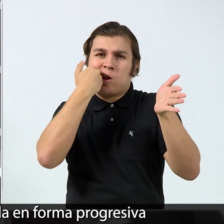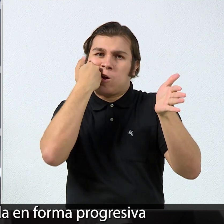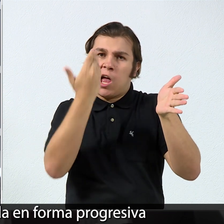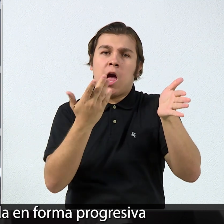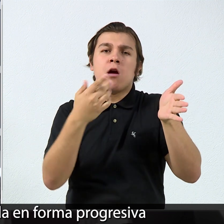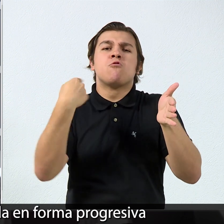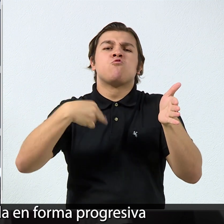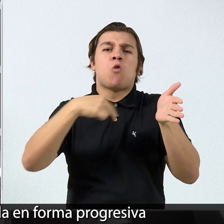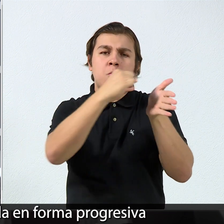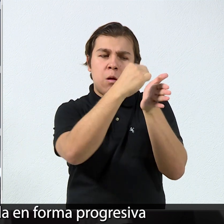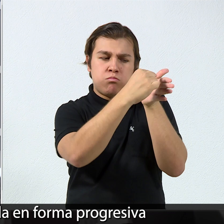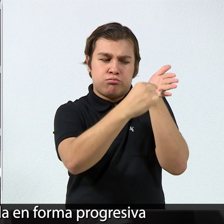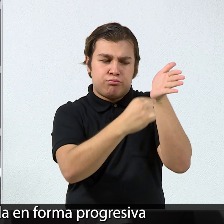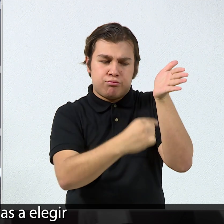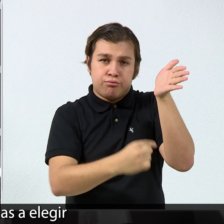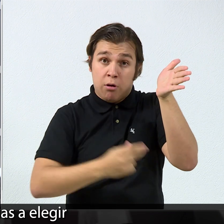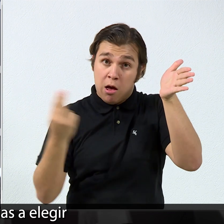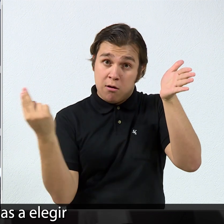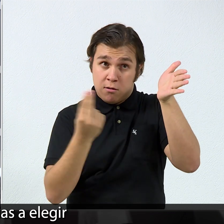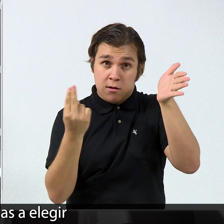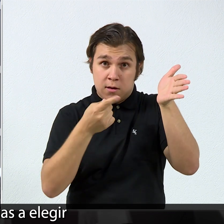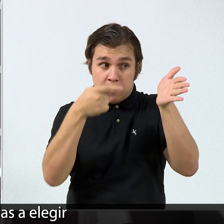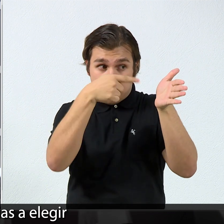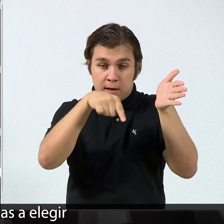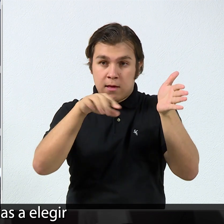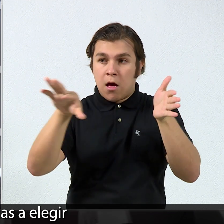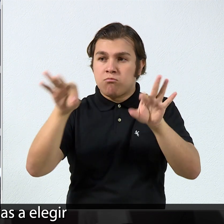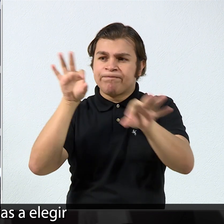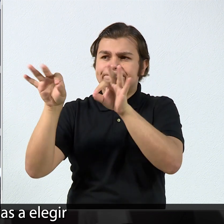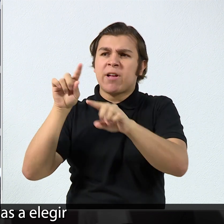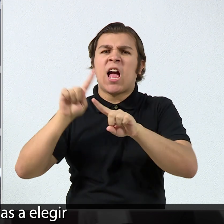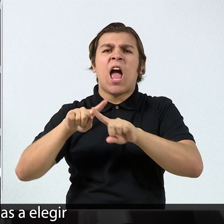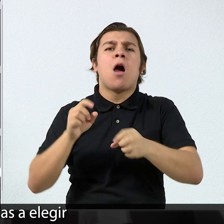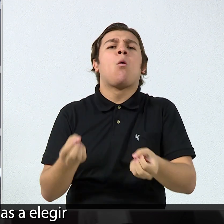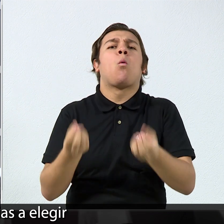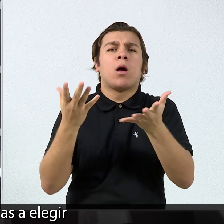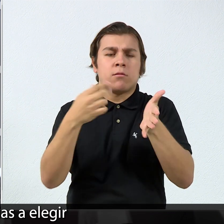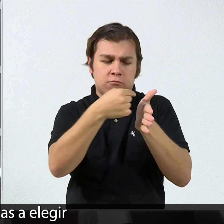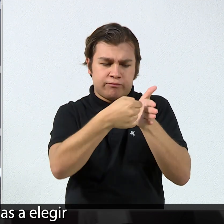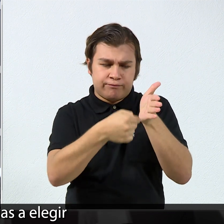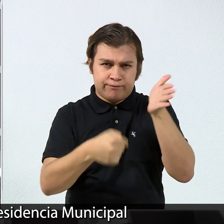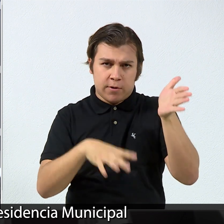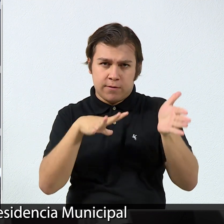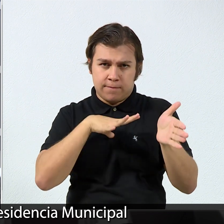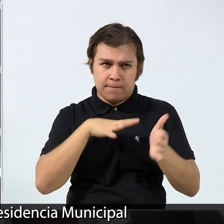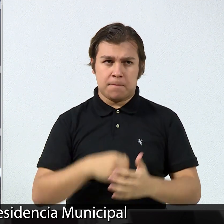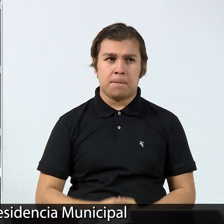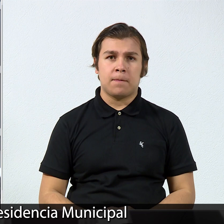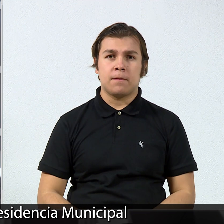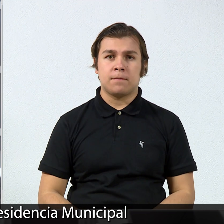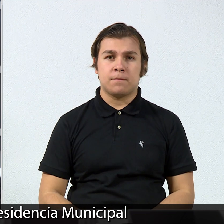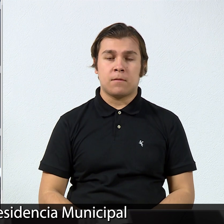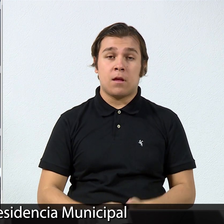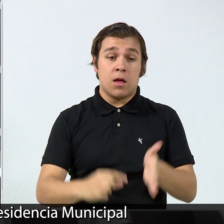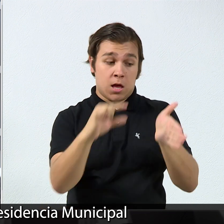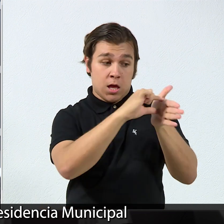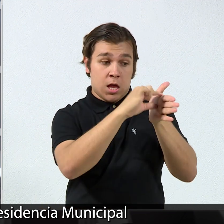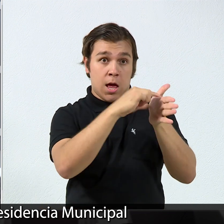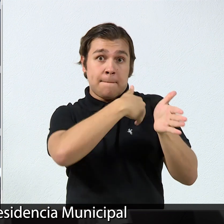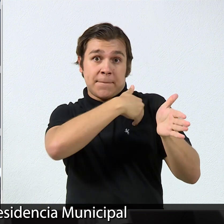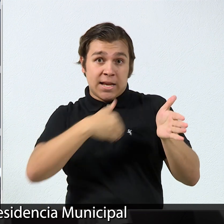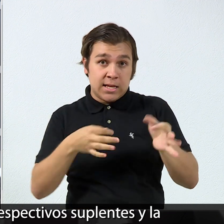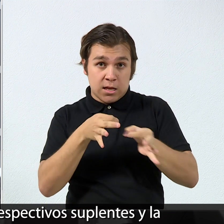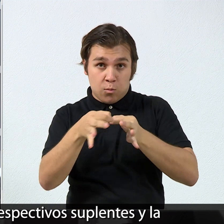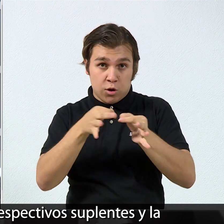contenga el número de regidurías propietarias a elegir por el principio de mayoría relativa, iniciando con la presidencia municipal